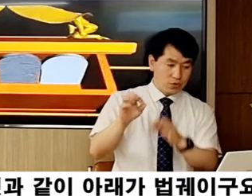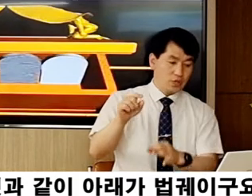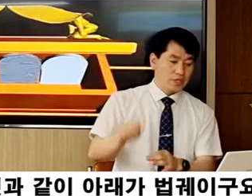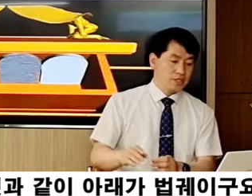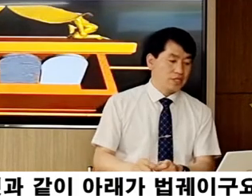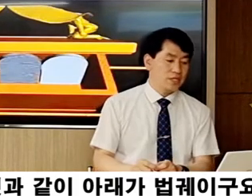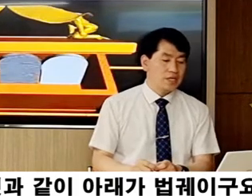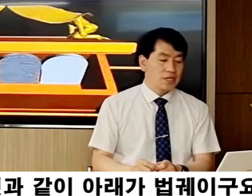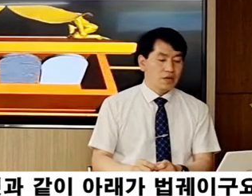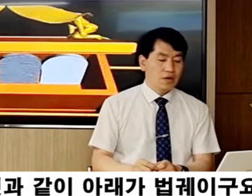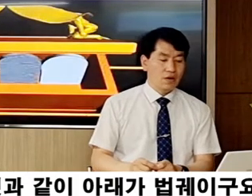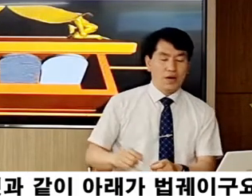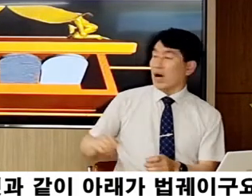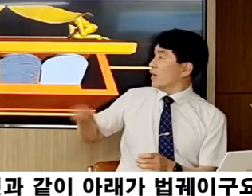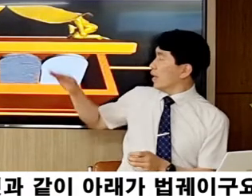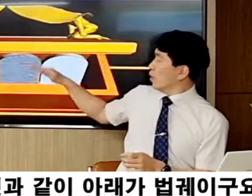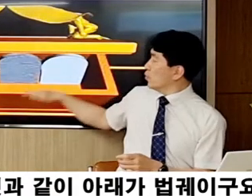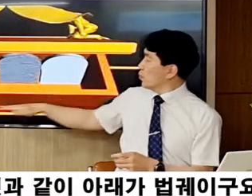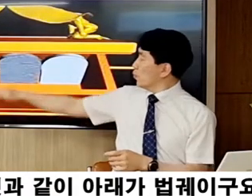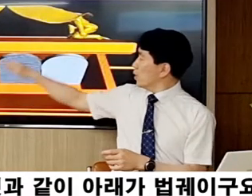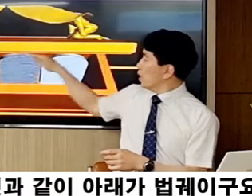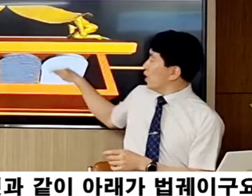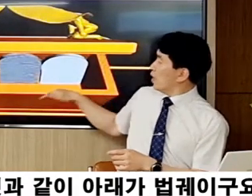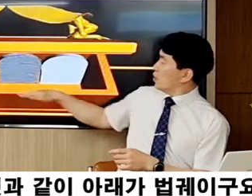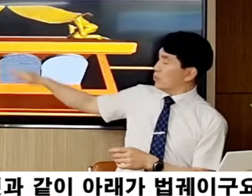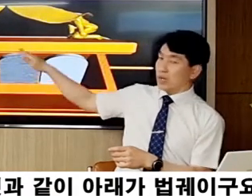것과 같이 아래 여기가